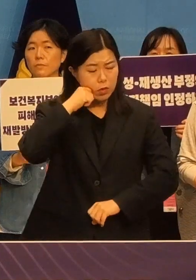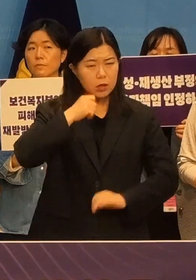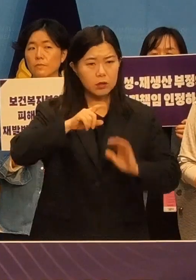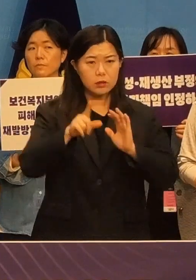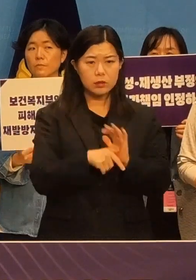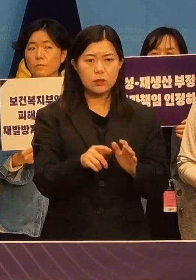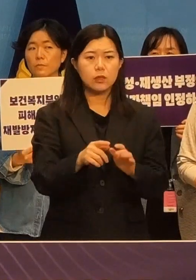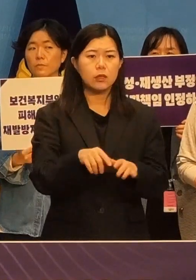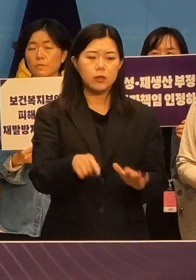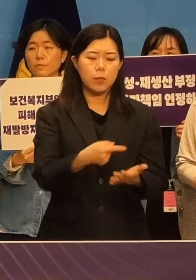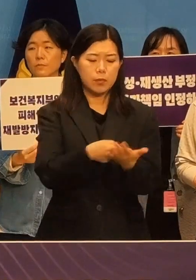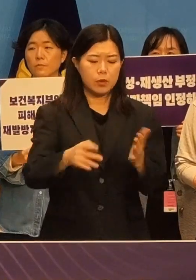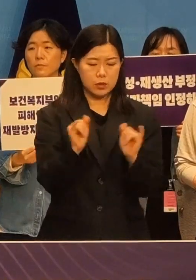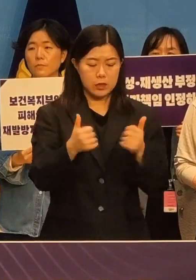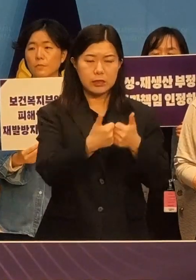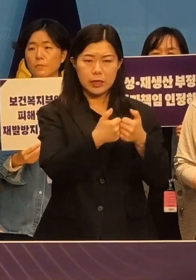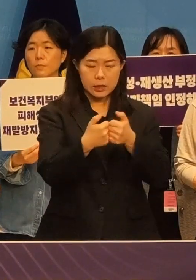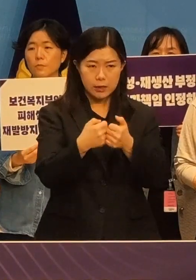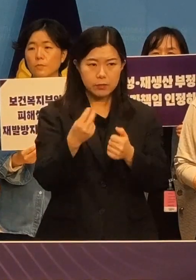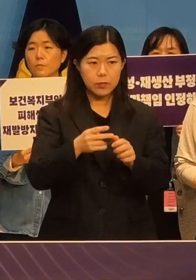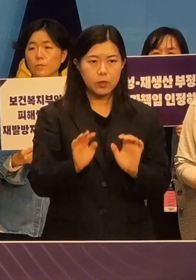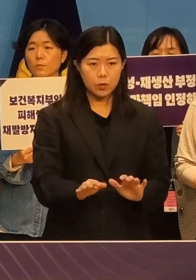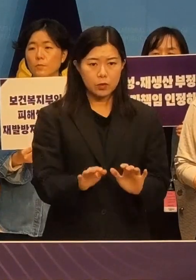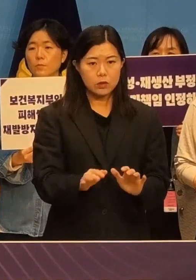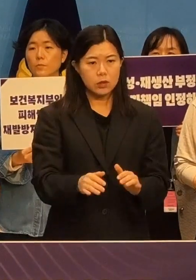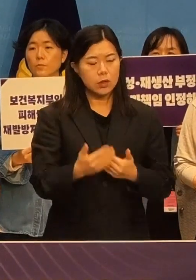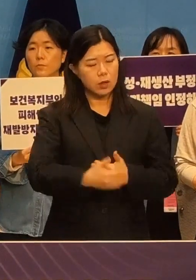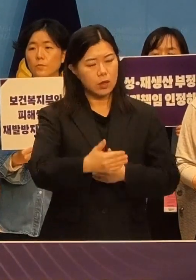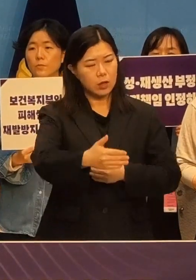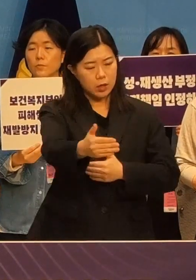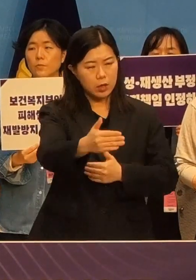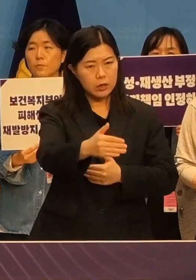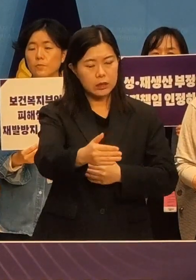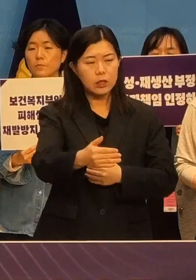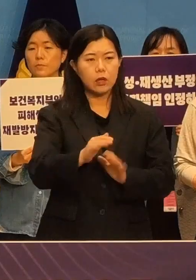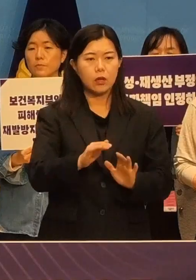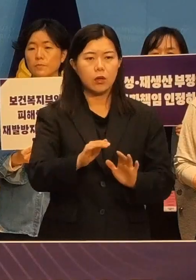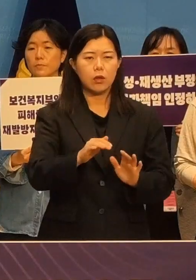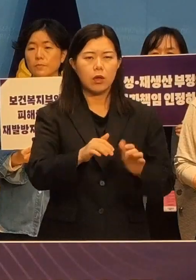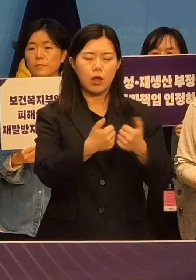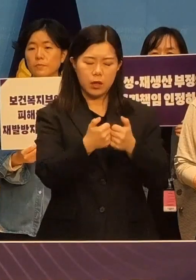피해자 상담과 진화의 신청 절차를 안내하는 상담